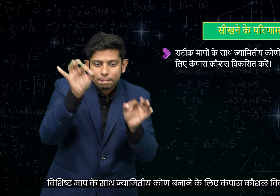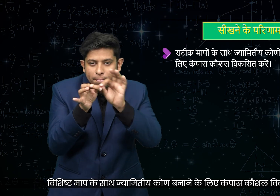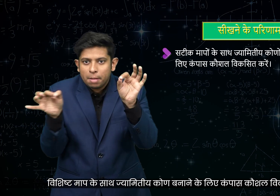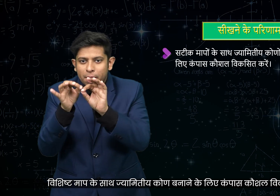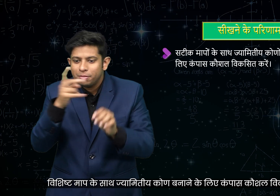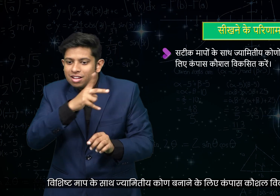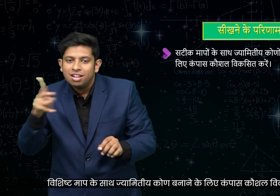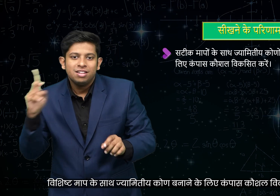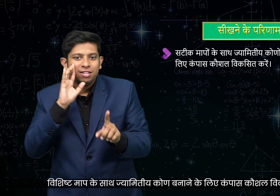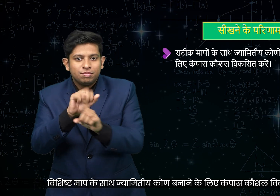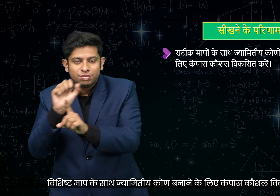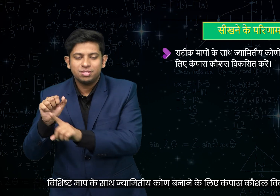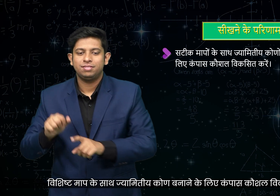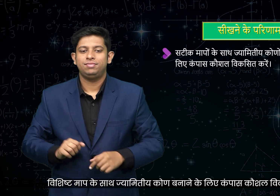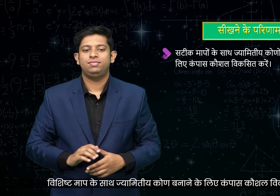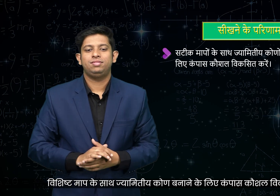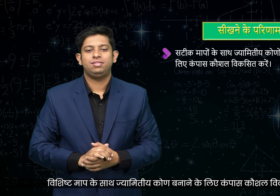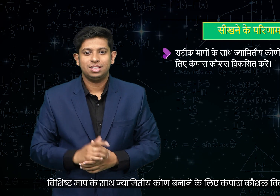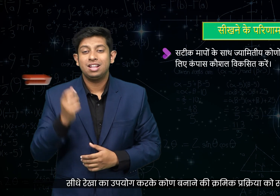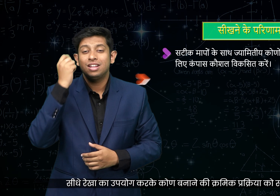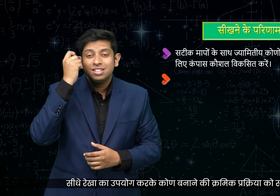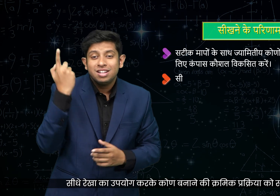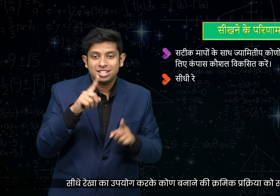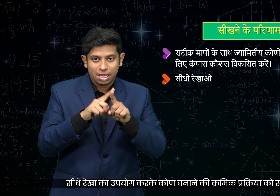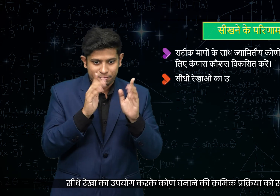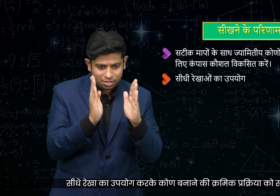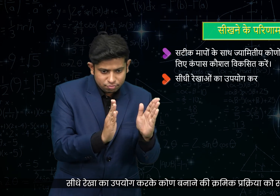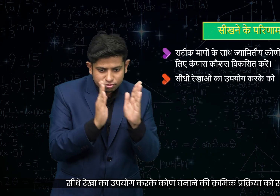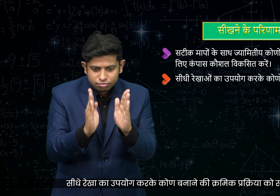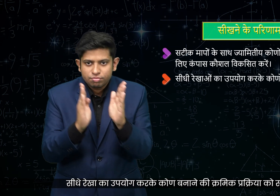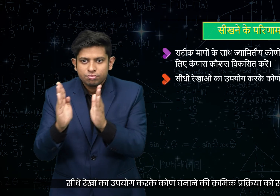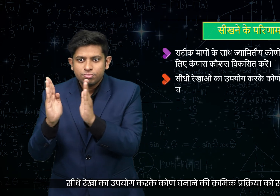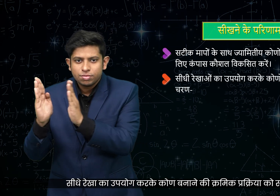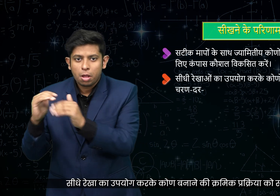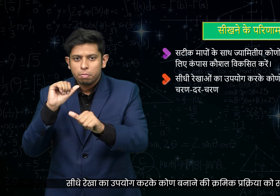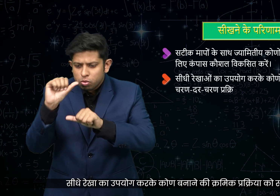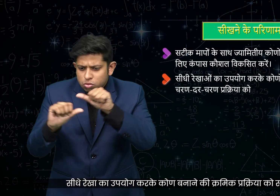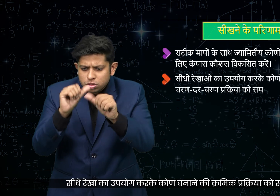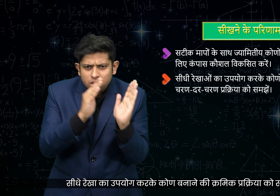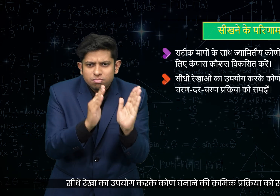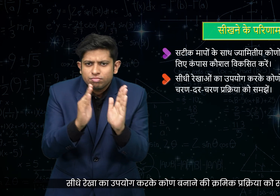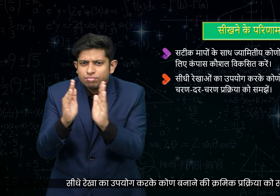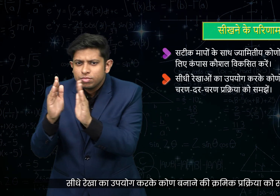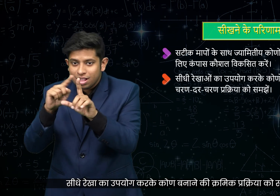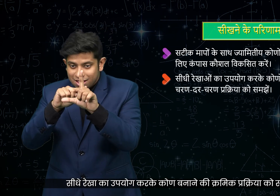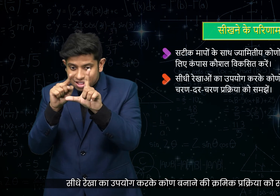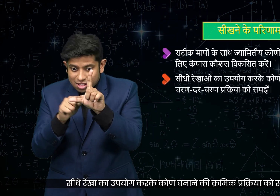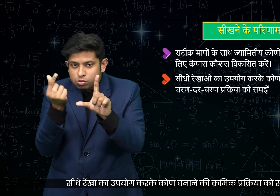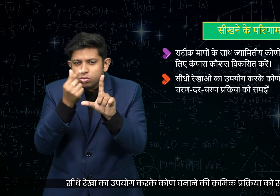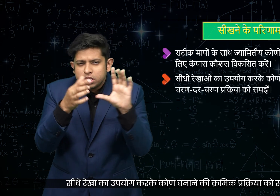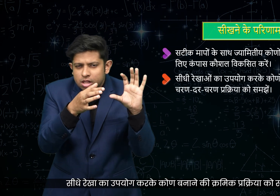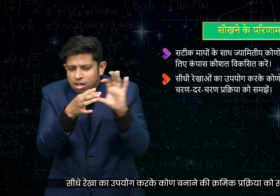कौशल विकसित करें। सीधी रेखा का उपयोग करके कोण बनाने